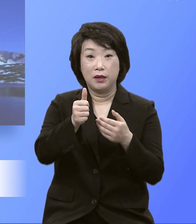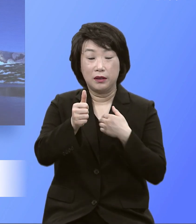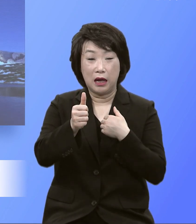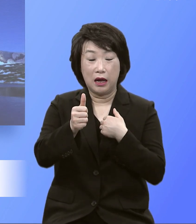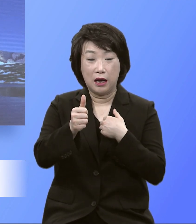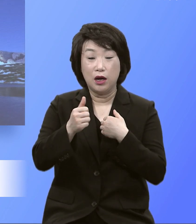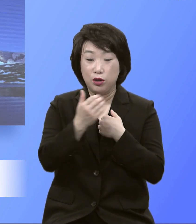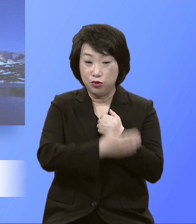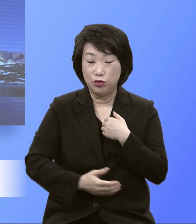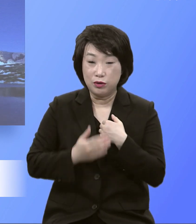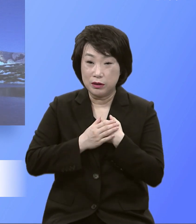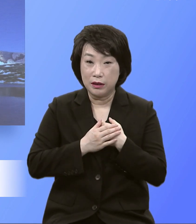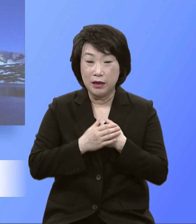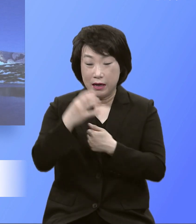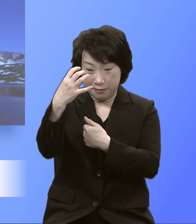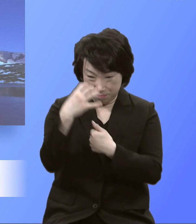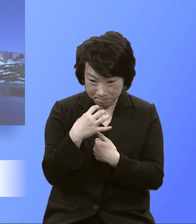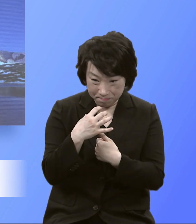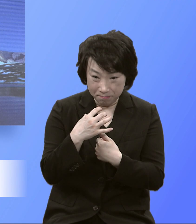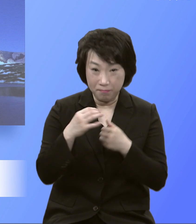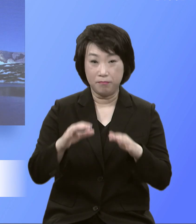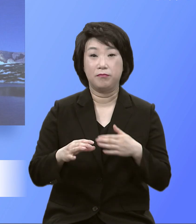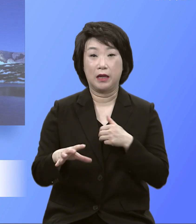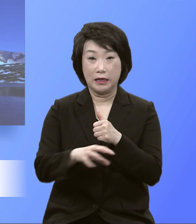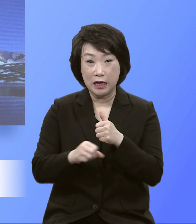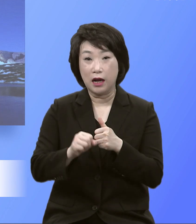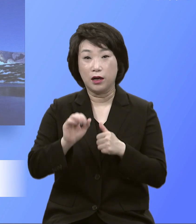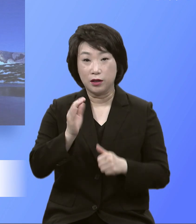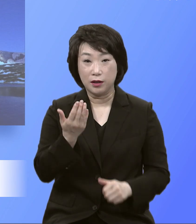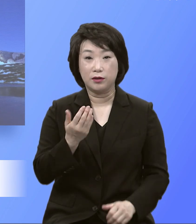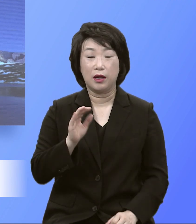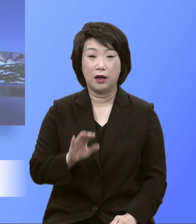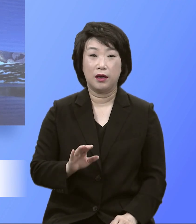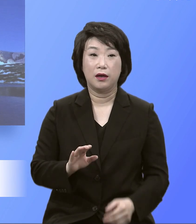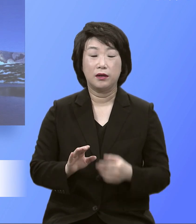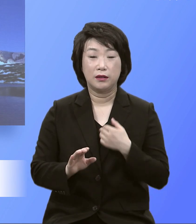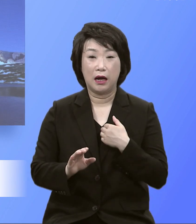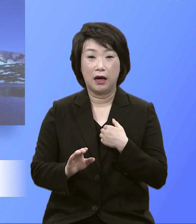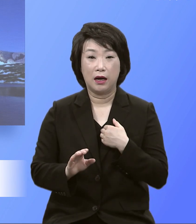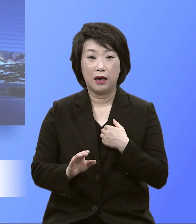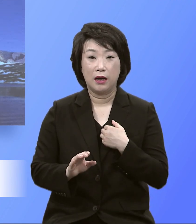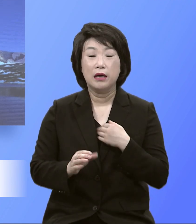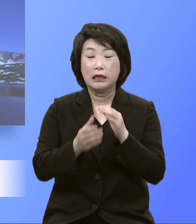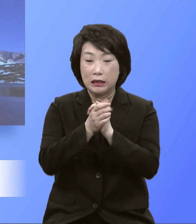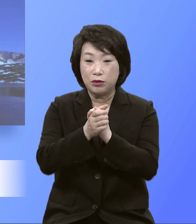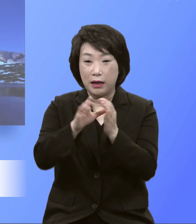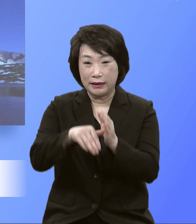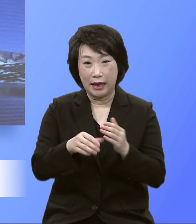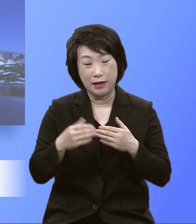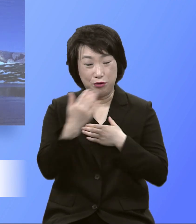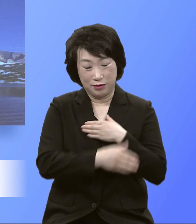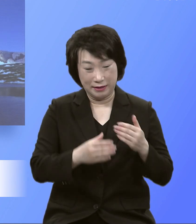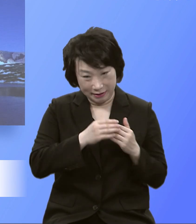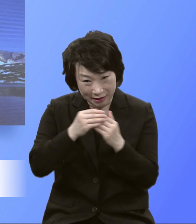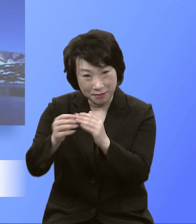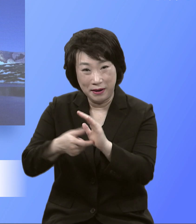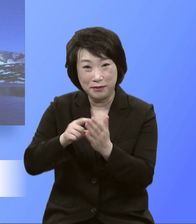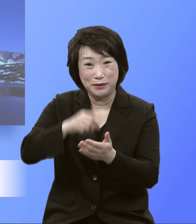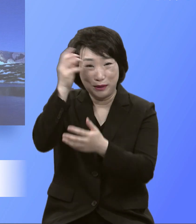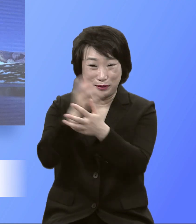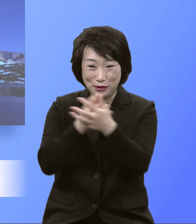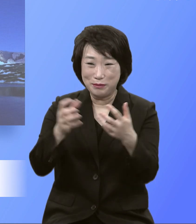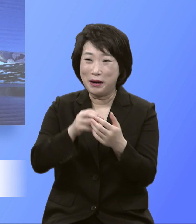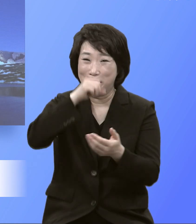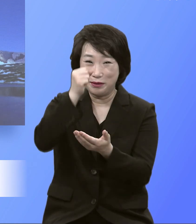아주 육신을 강하게 결박하고 장악해버려서 아주 기도하는데 끌고 다닐 만큼 충만하면